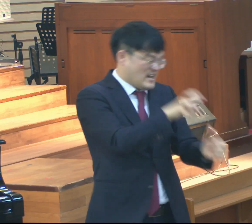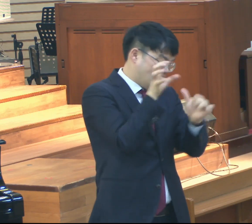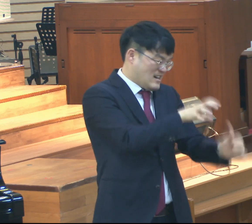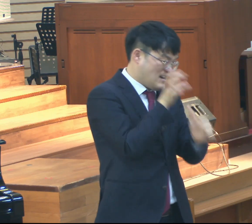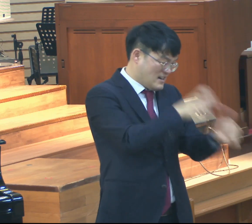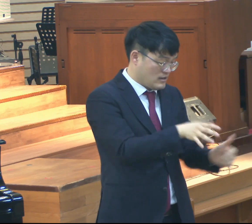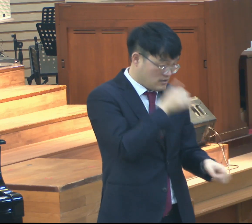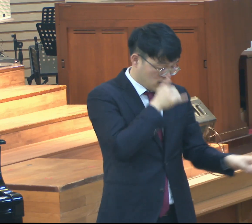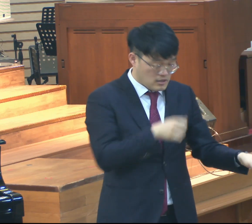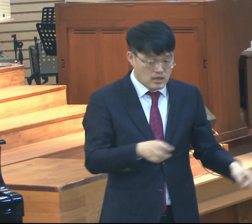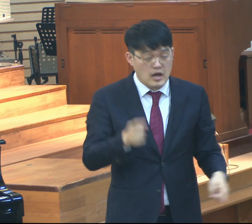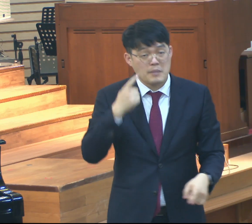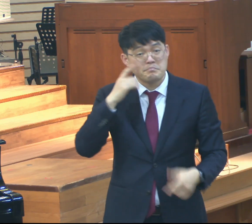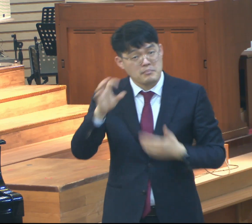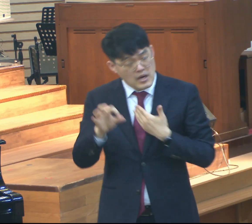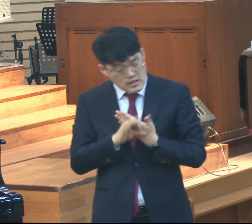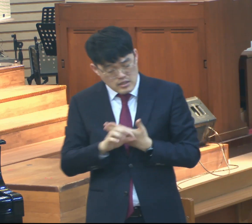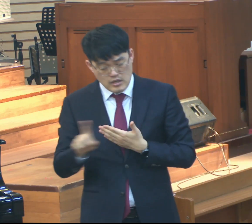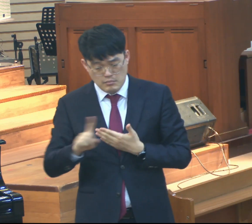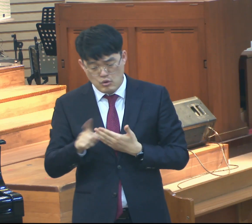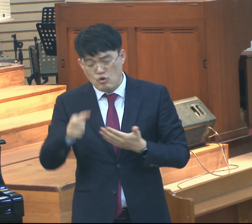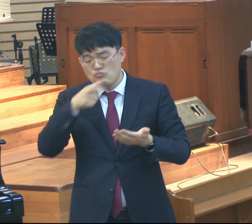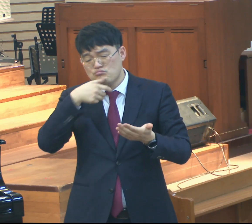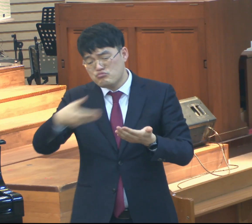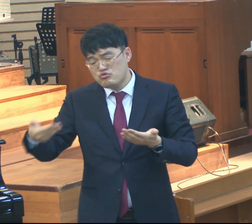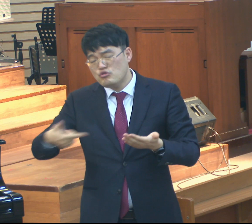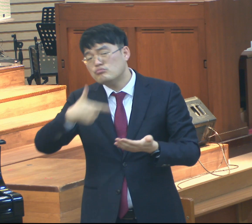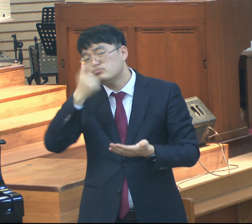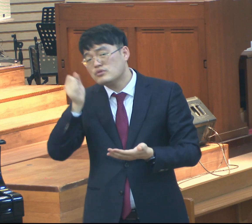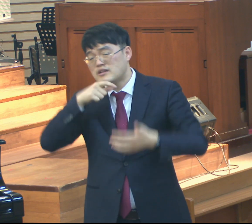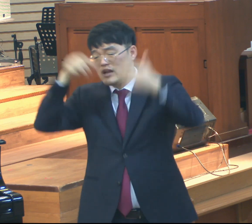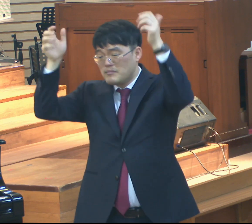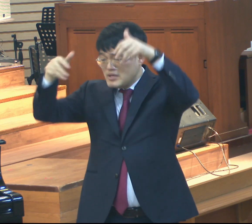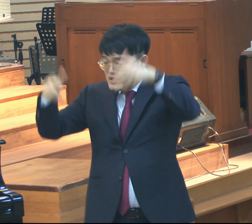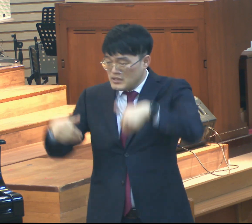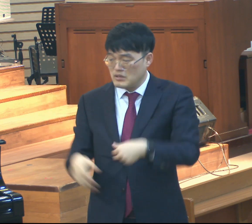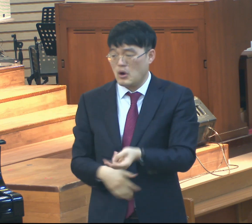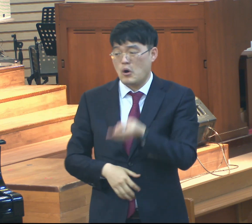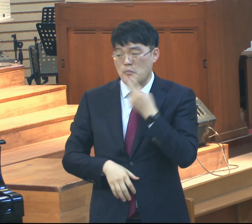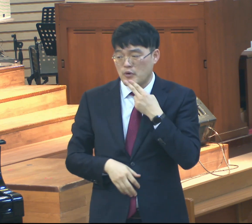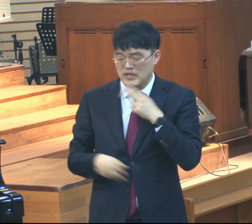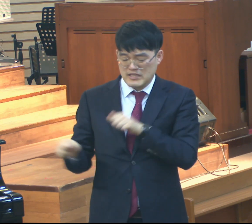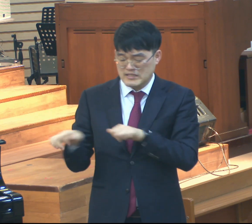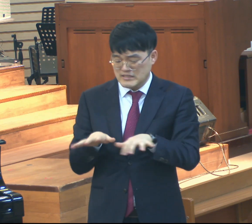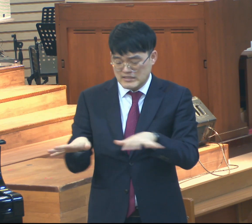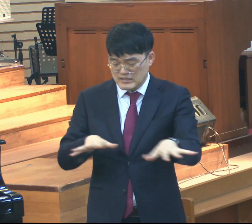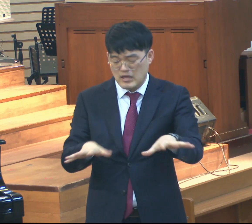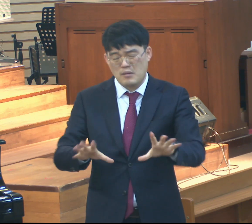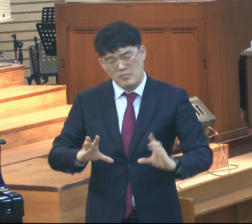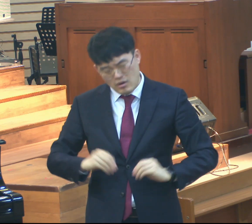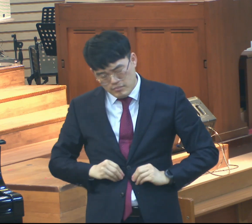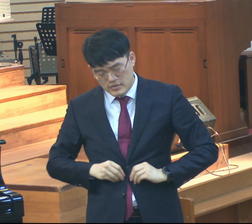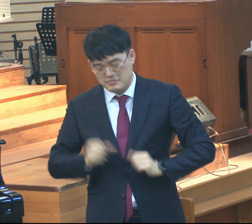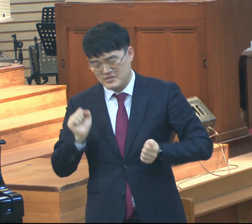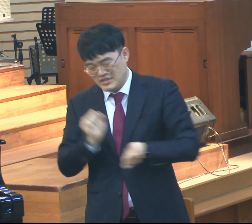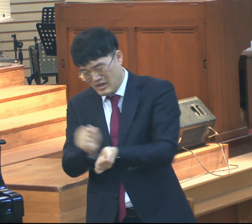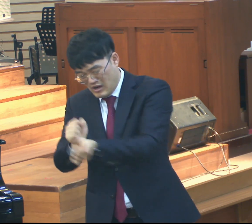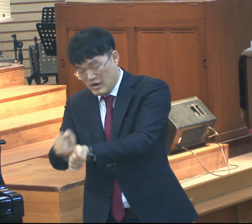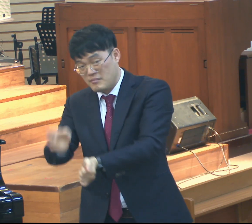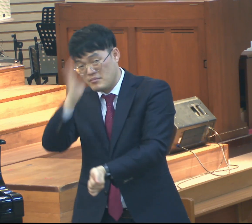모자라 농토를 적시지 못하거나 하늘에서 비가 내리지 않거나 지진과 기근, 전염병이 돌기만 하면 곧